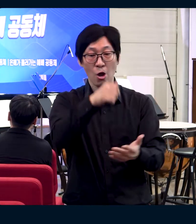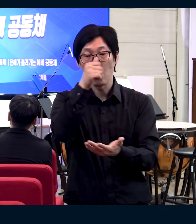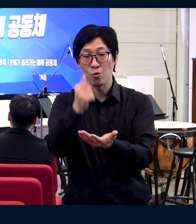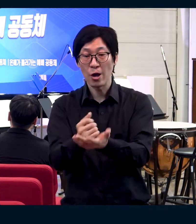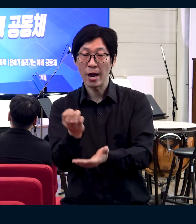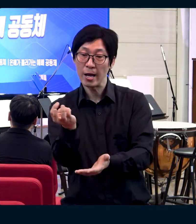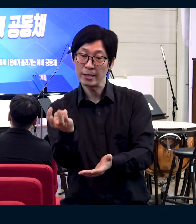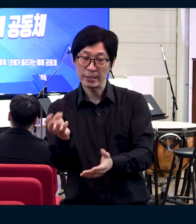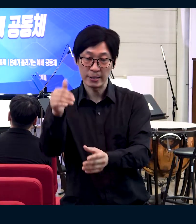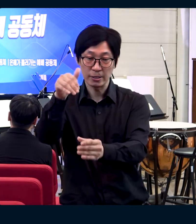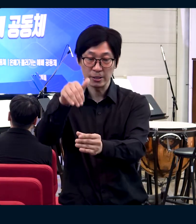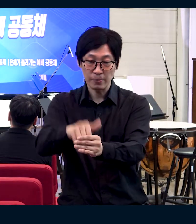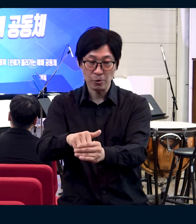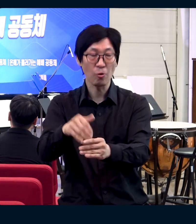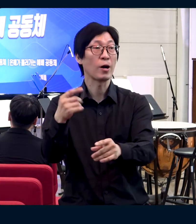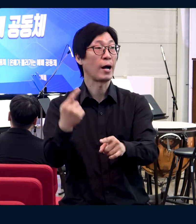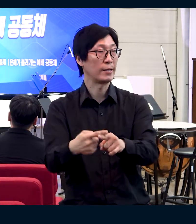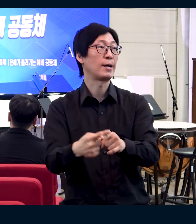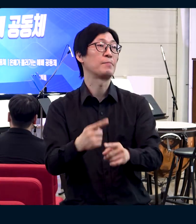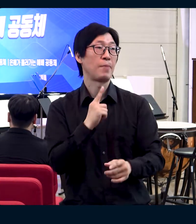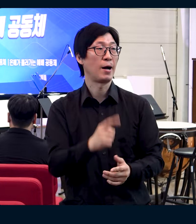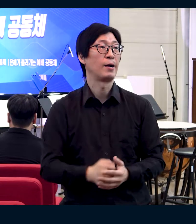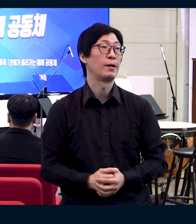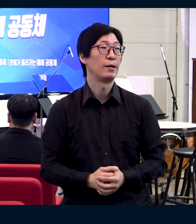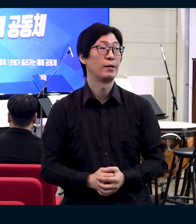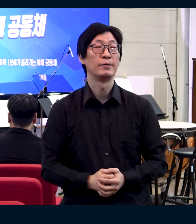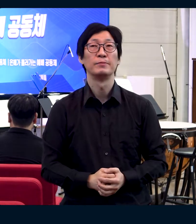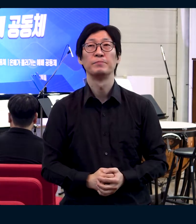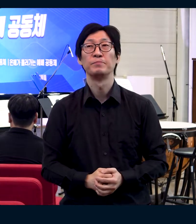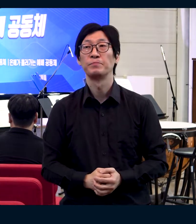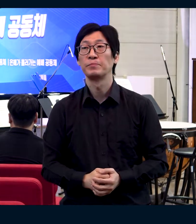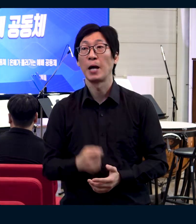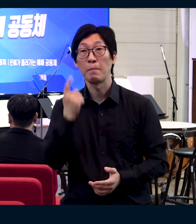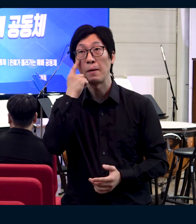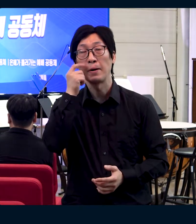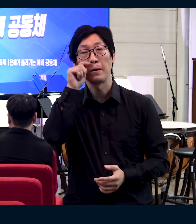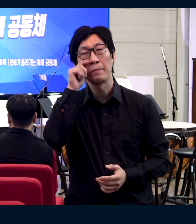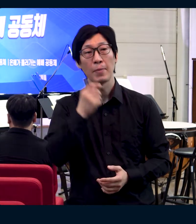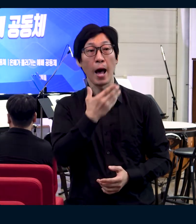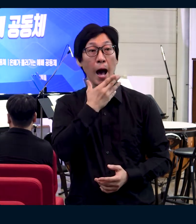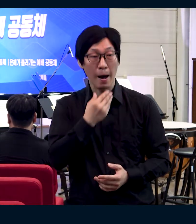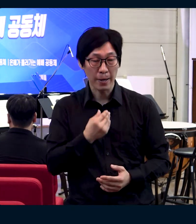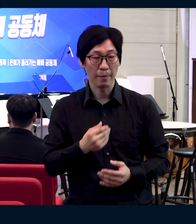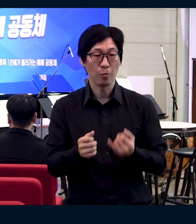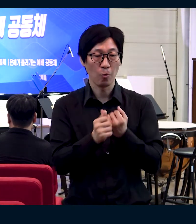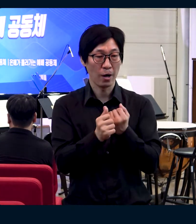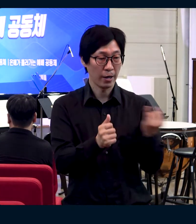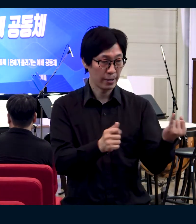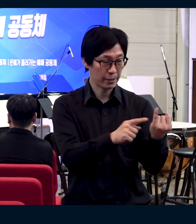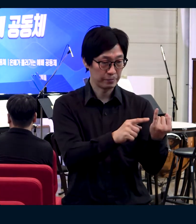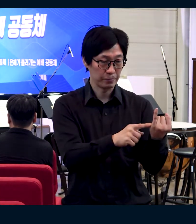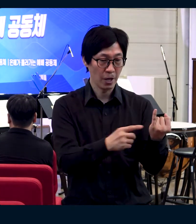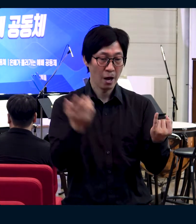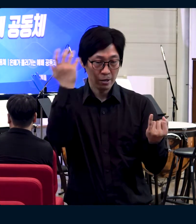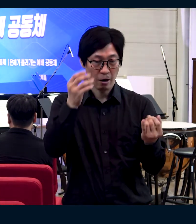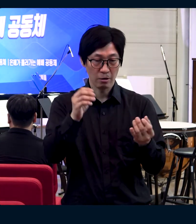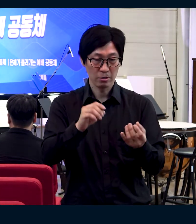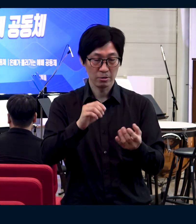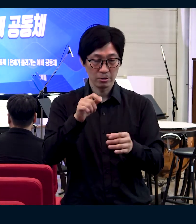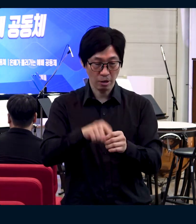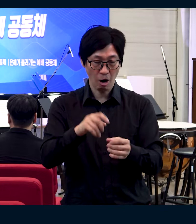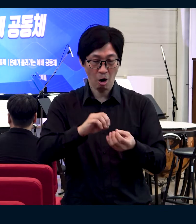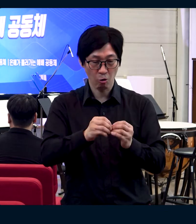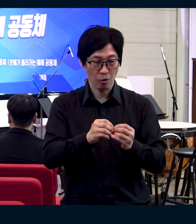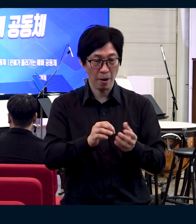씨앗을 파종하는 것이다 라는 사실. 자, 보십시오. 아브라함과 사레가 그렇게 영적 편법을 쓴